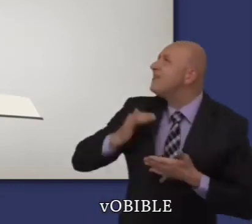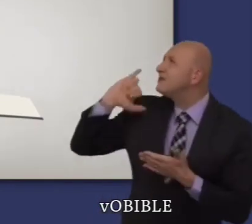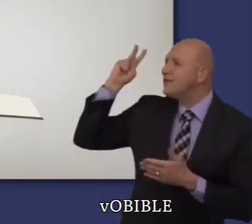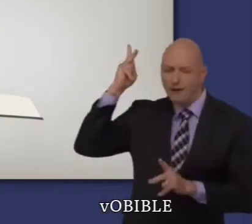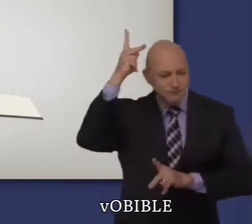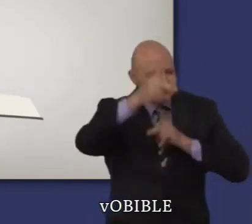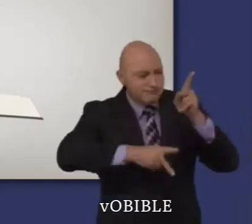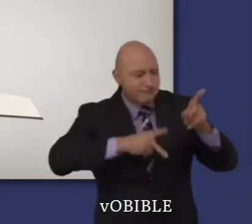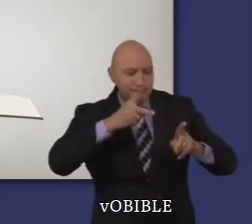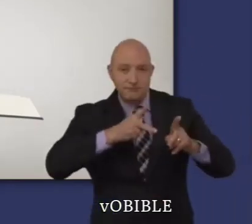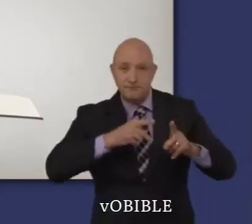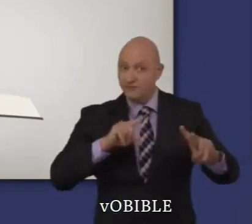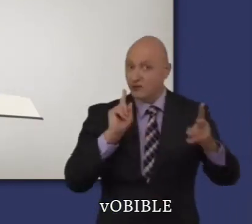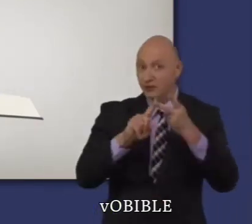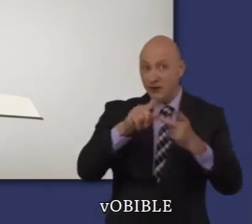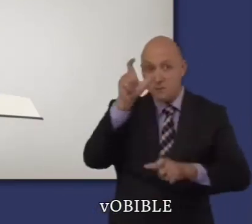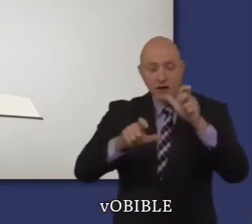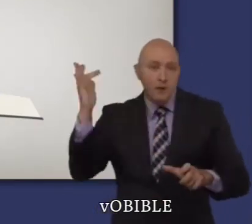endroit inconnu.